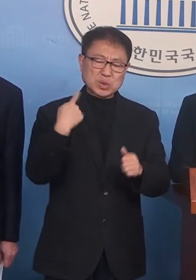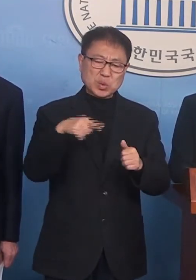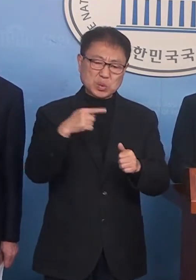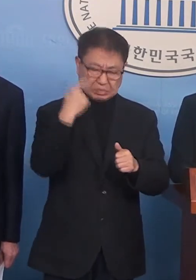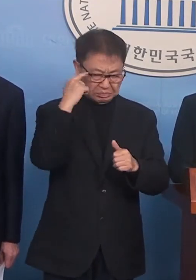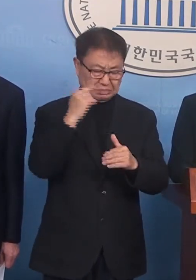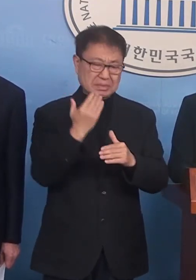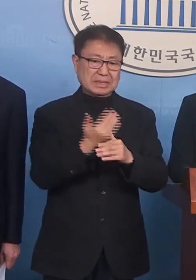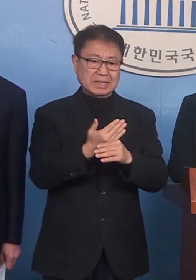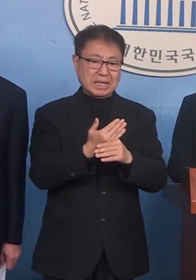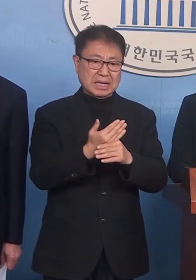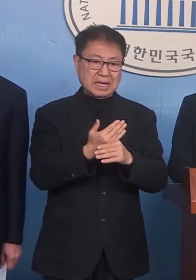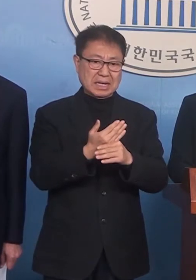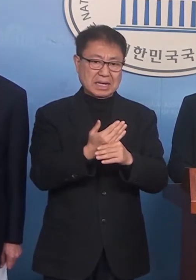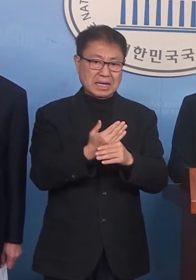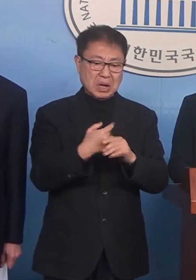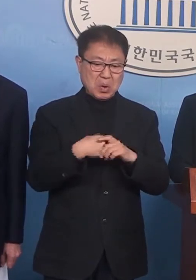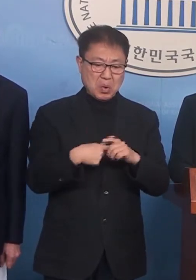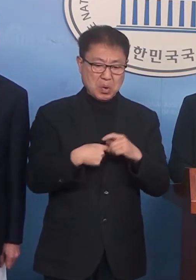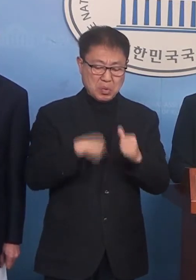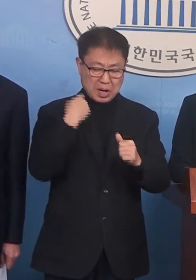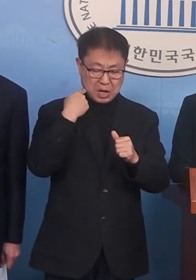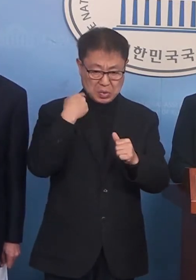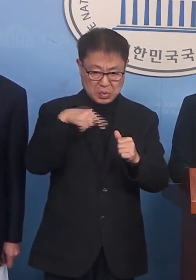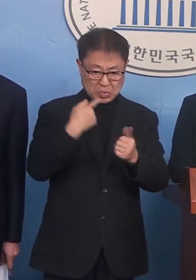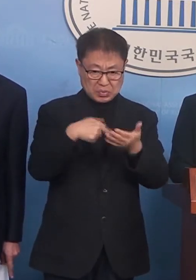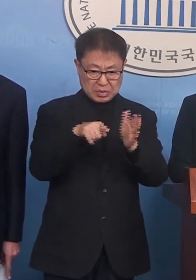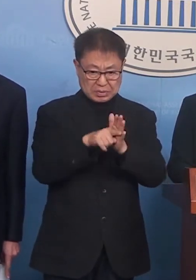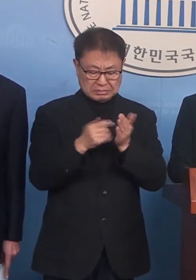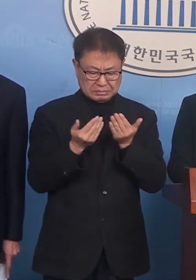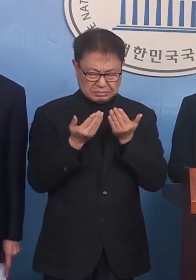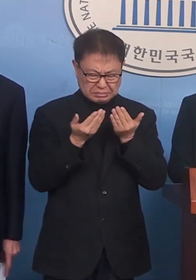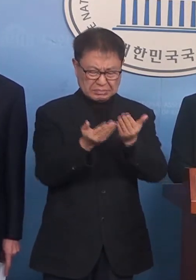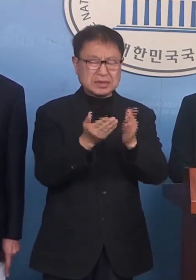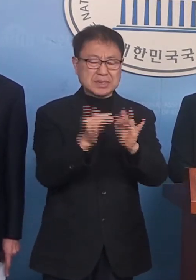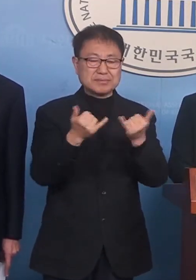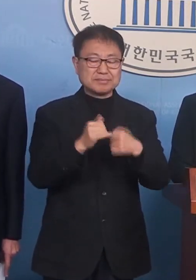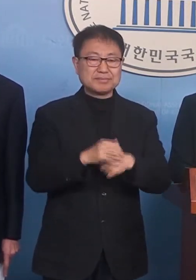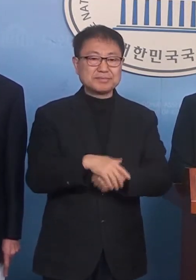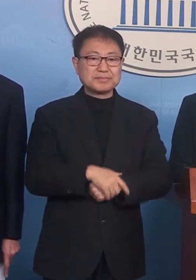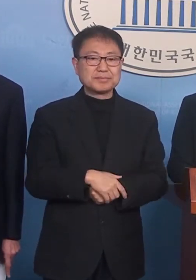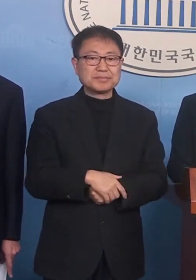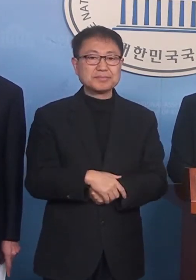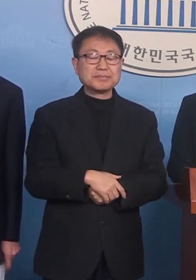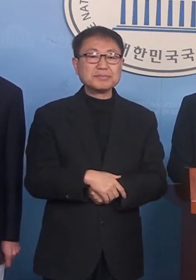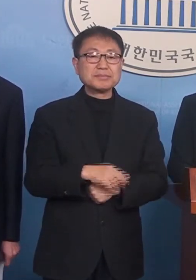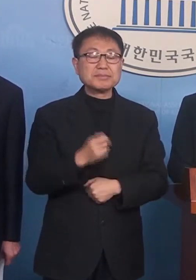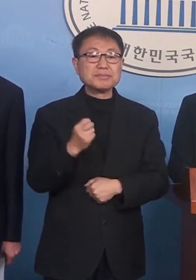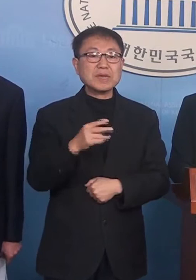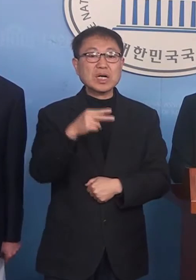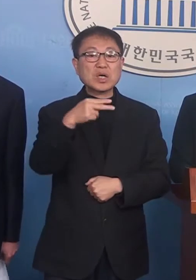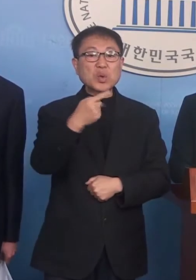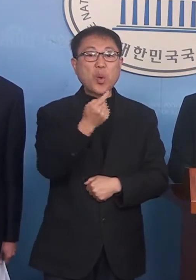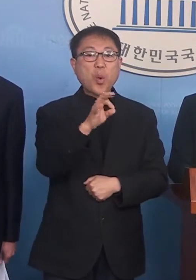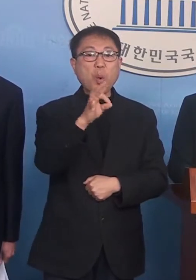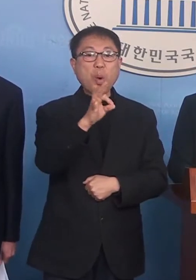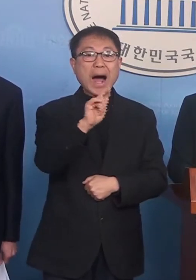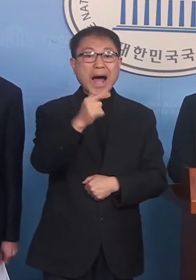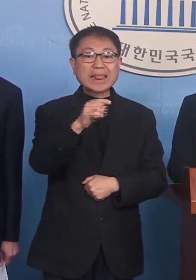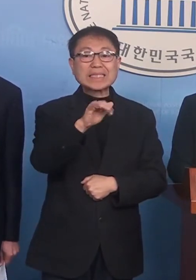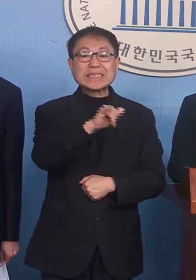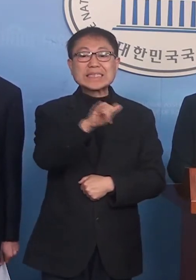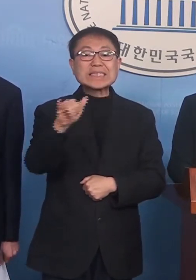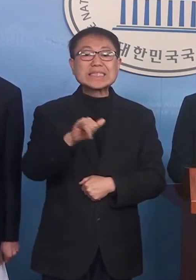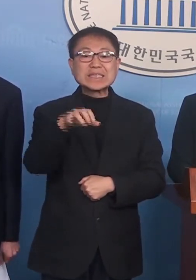교육학 박사시고요. 올바른 교육 정책을 위해 노력해 오신 분이십니다. 그리고 동안구